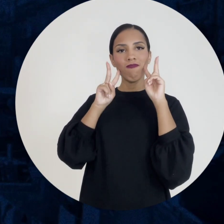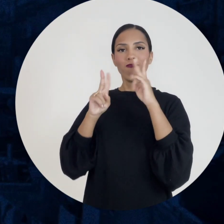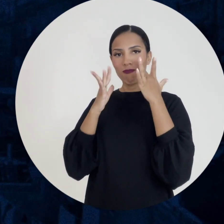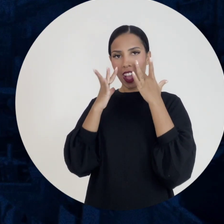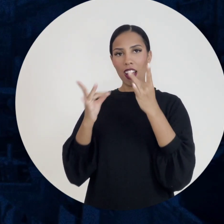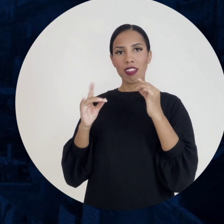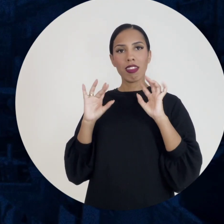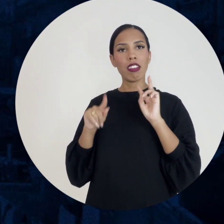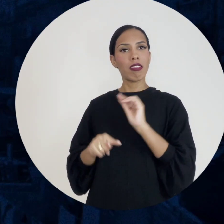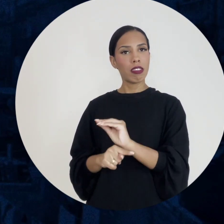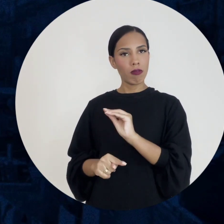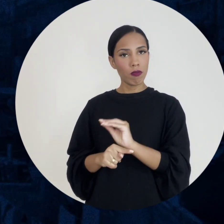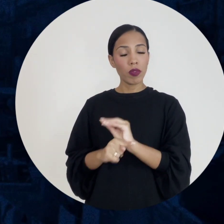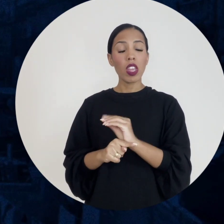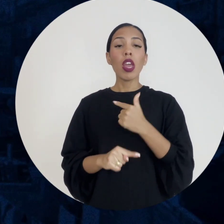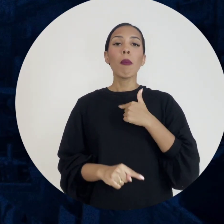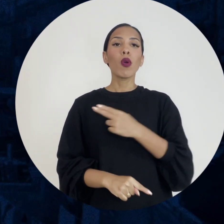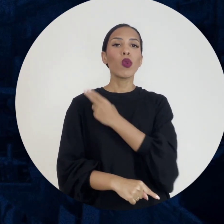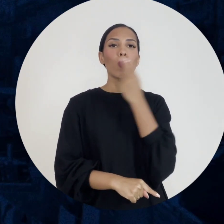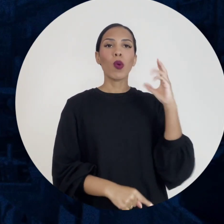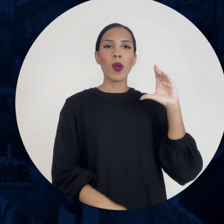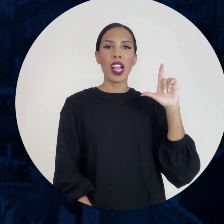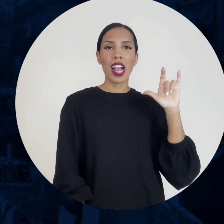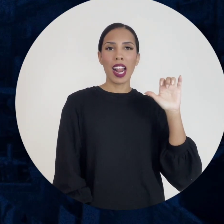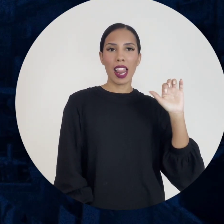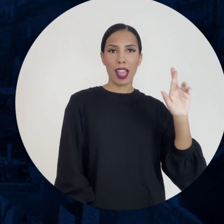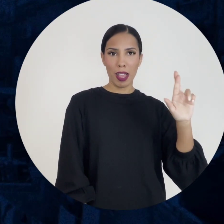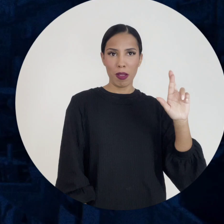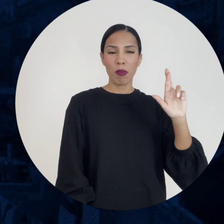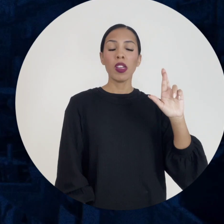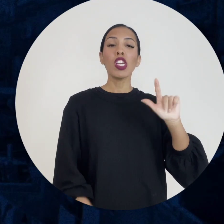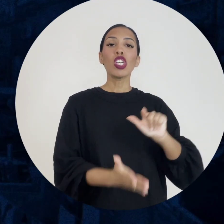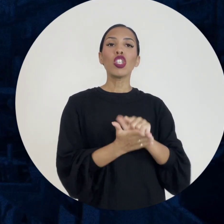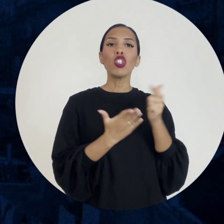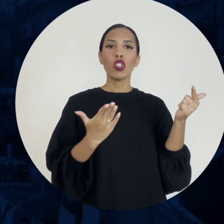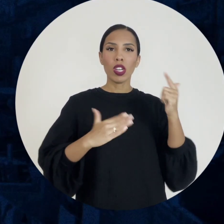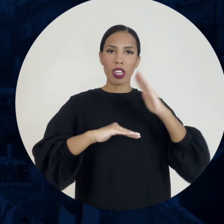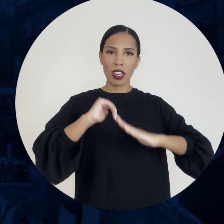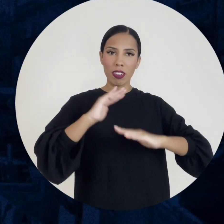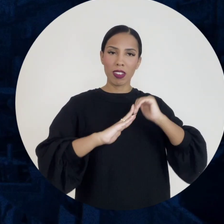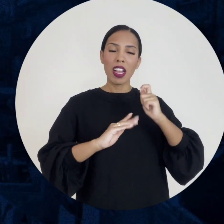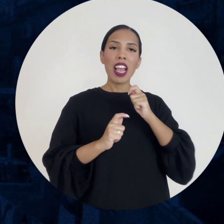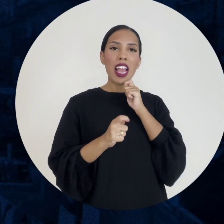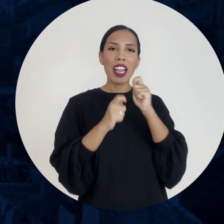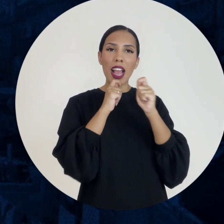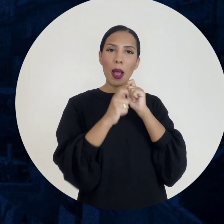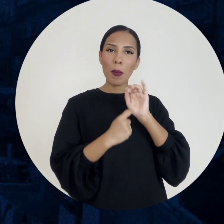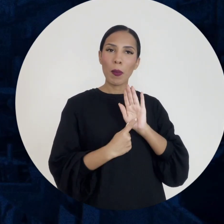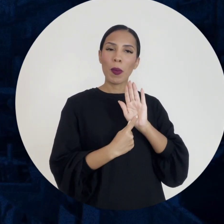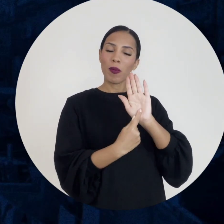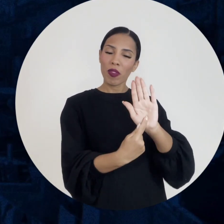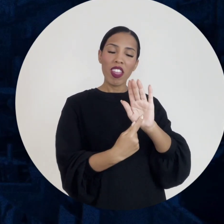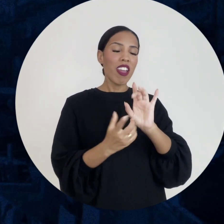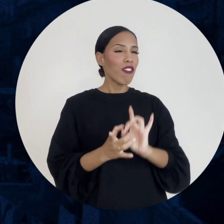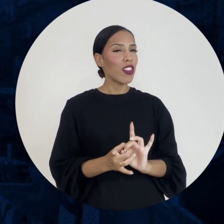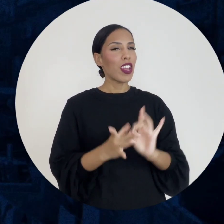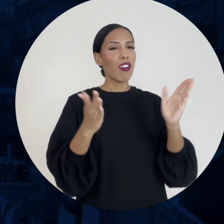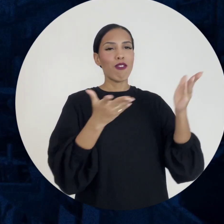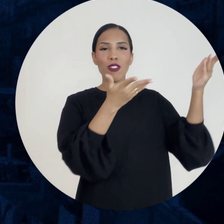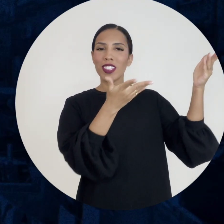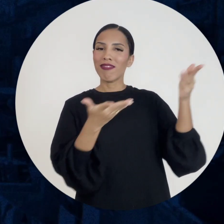Araújo, jornalista e apresentador da temporada Rocinha, uma história de lutas. Fique à vontade, pois o barraco é todo